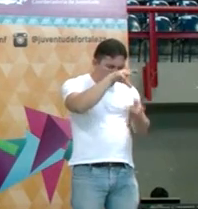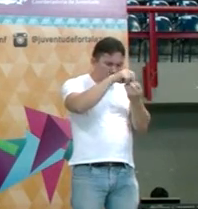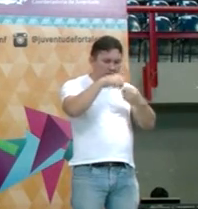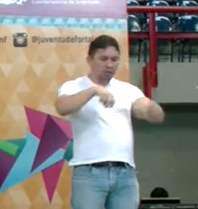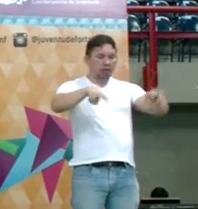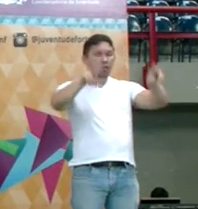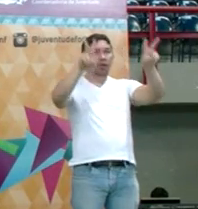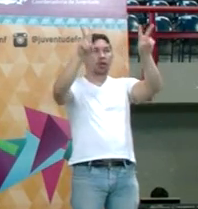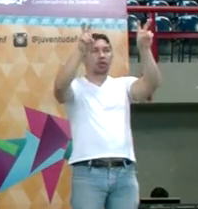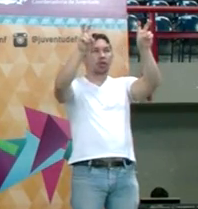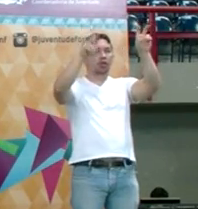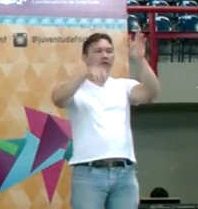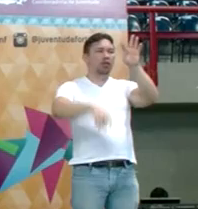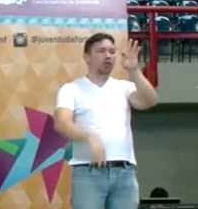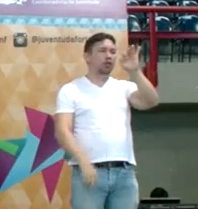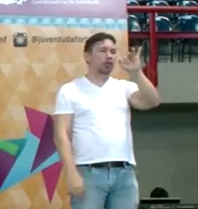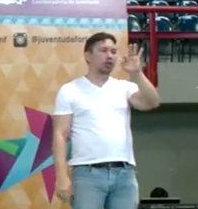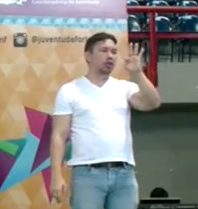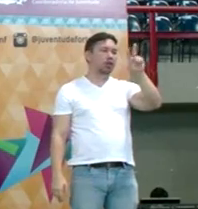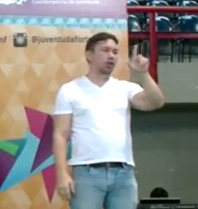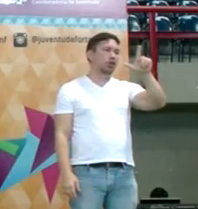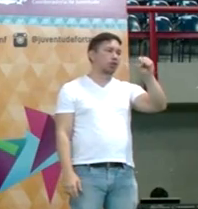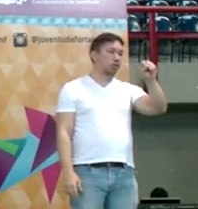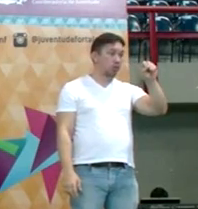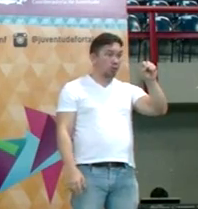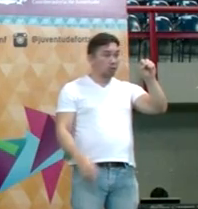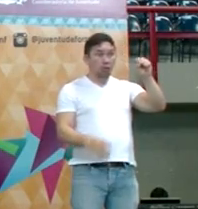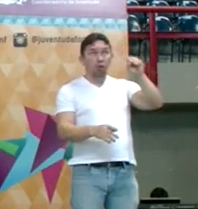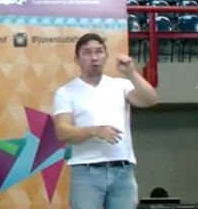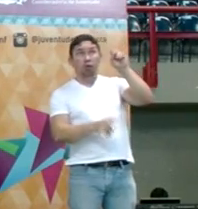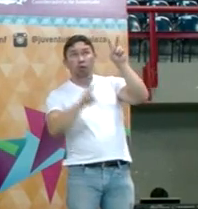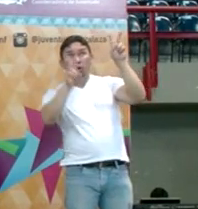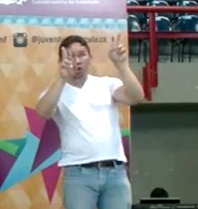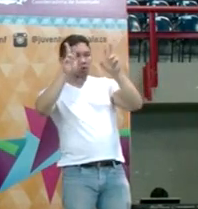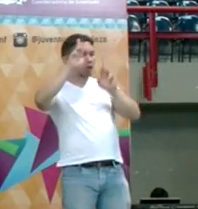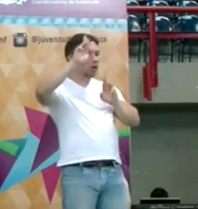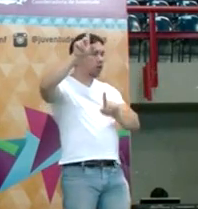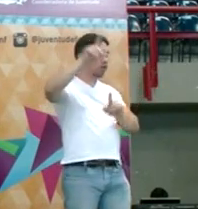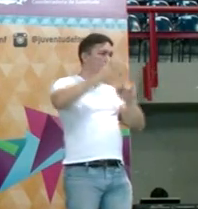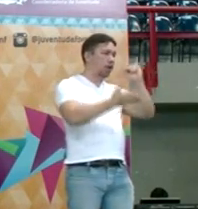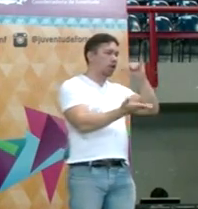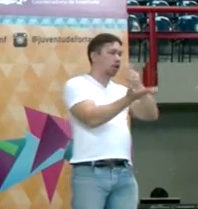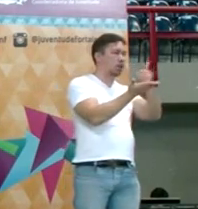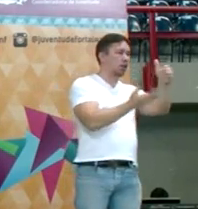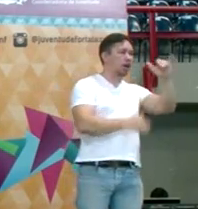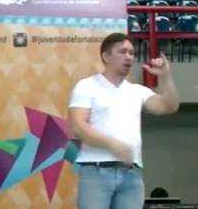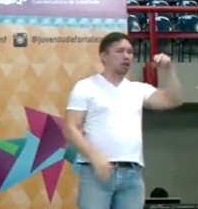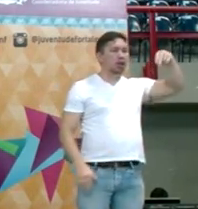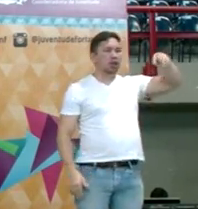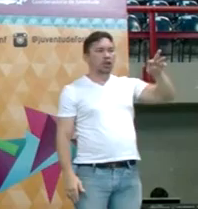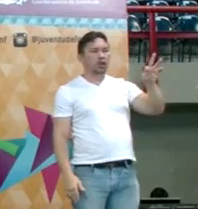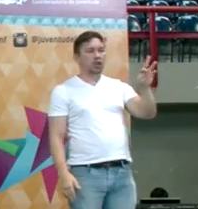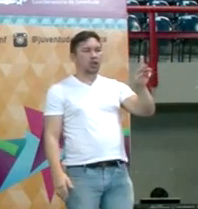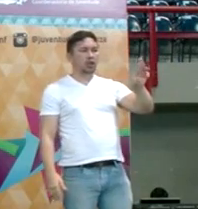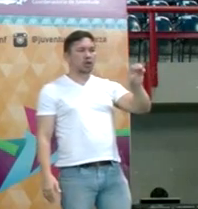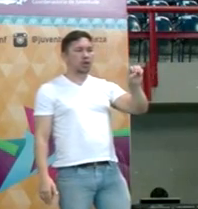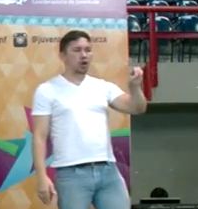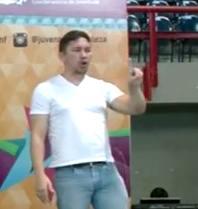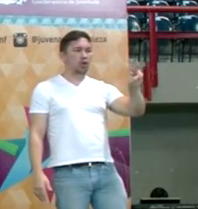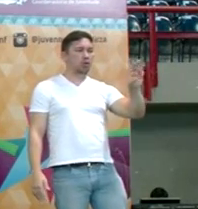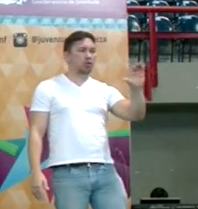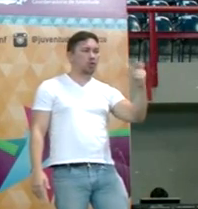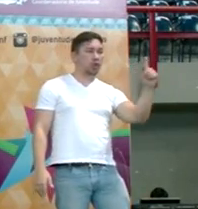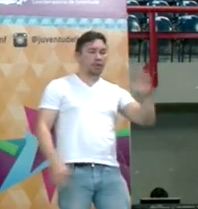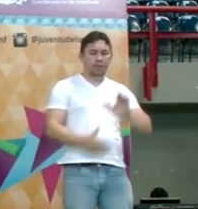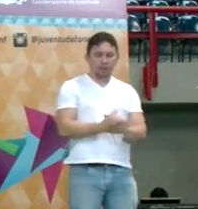Tá? O título não dá continuidade à introdução. Segunda pergunta, professora, você